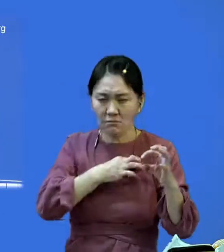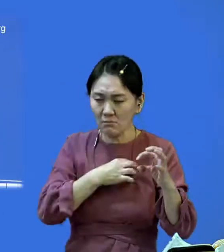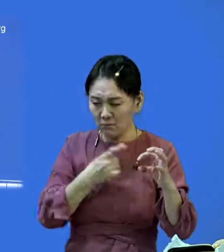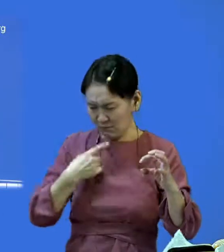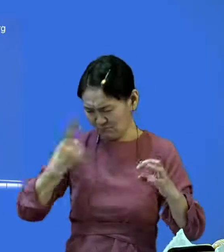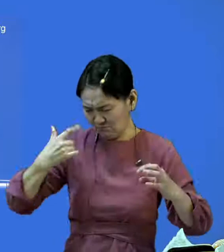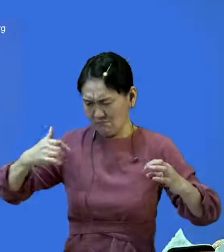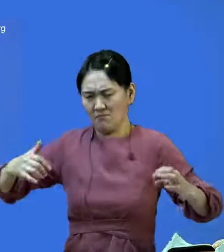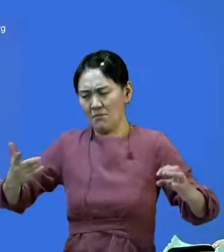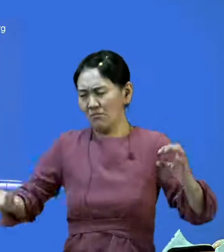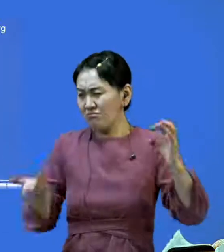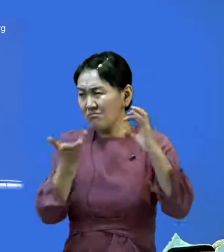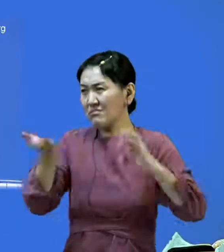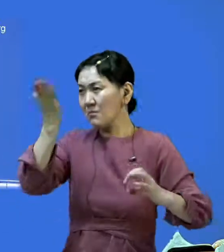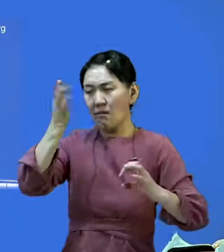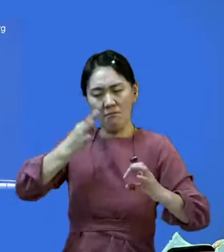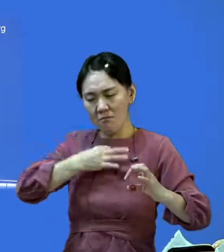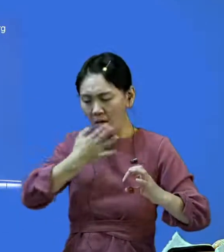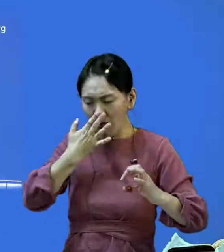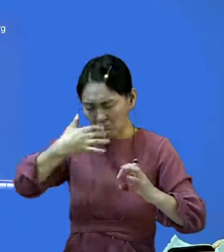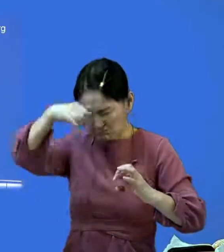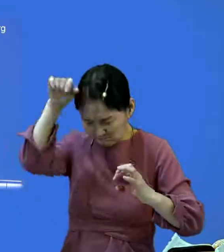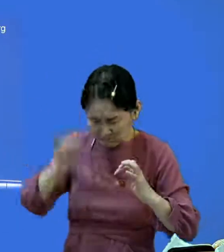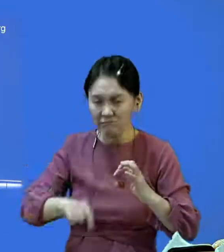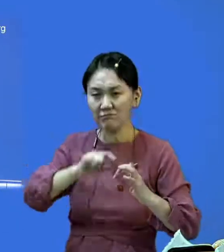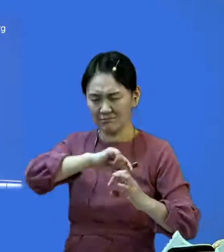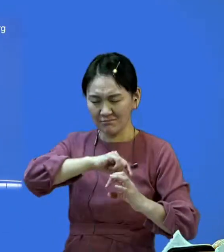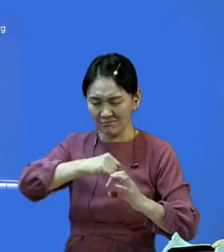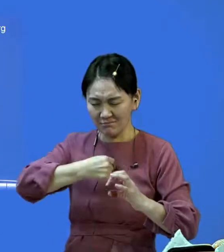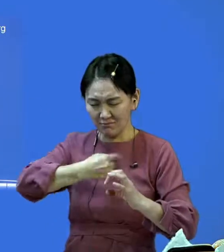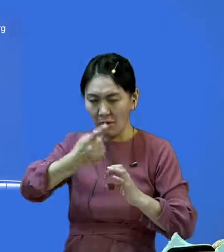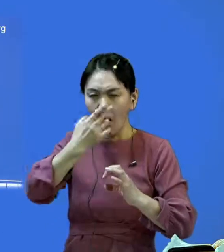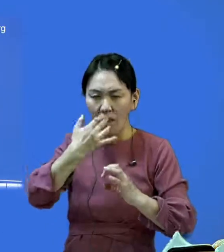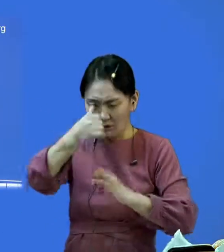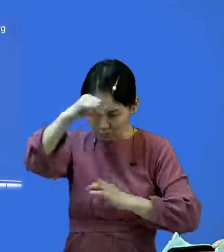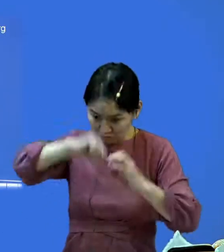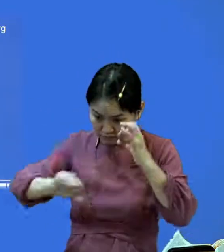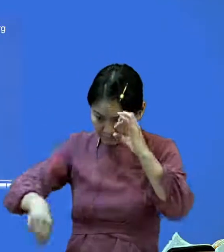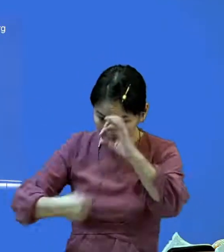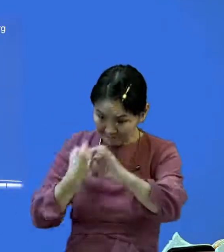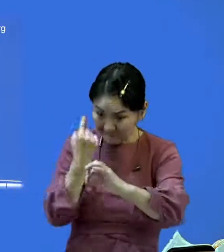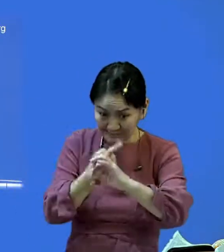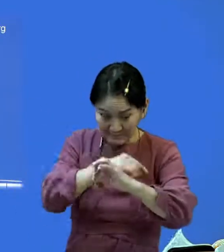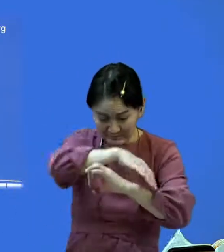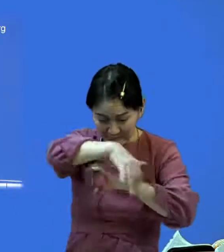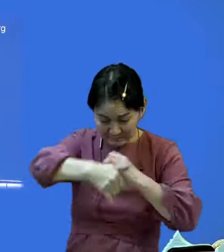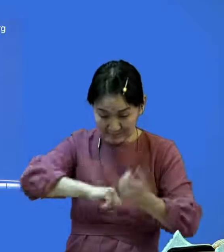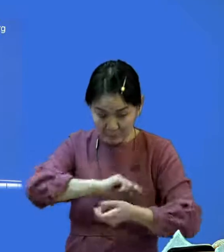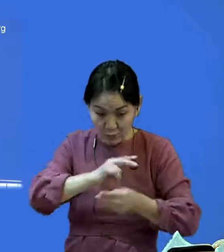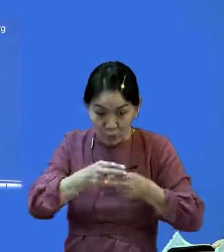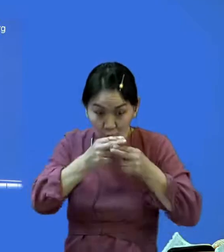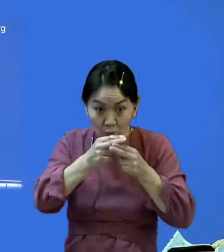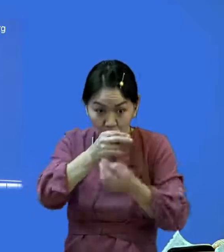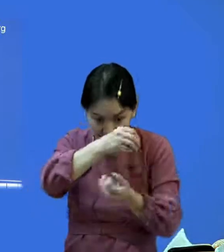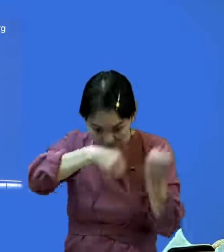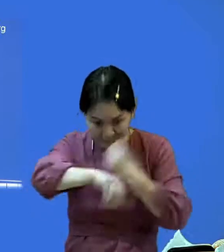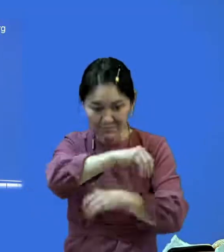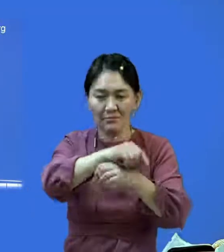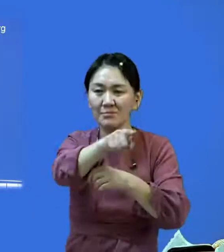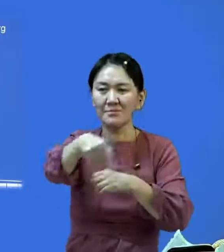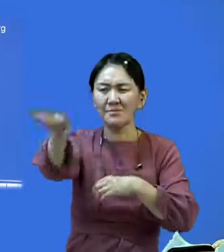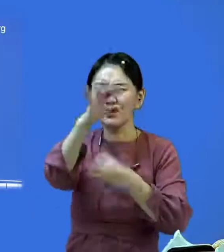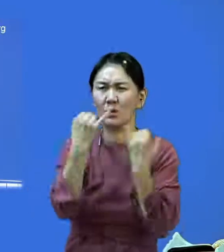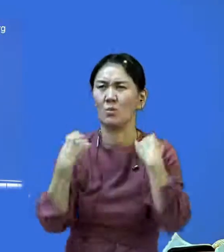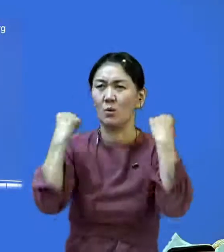нүгэлтнүүдийн гим нүгэлтнүүдийг өндөрт сүр жавхлан руу удирдан аваачихын төлөө байсан. Өнгөрсөн 7